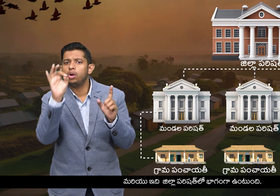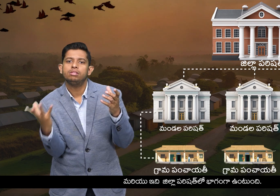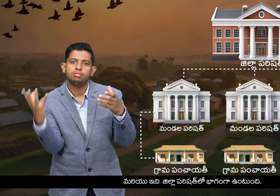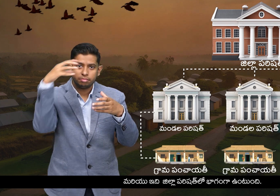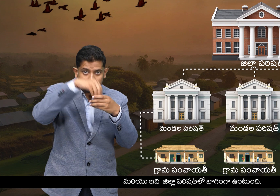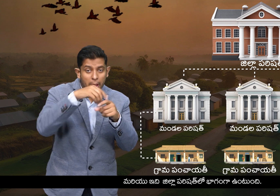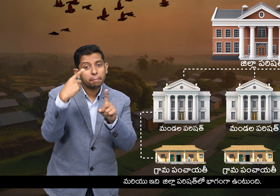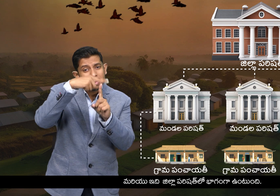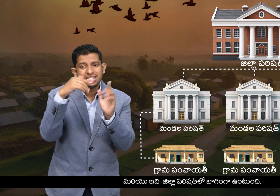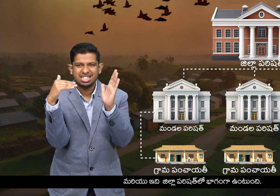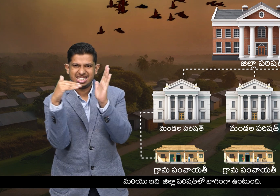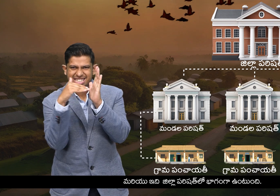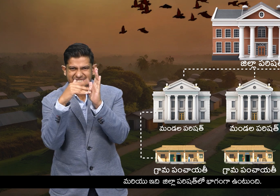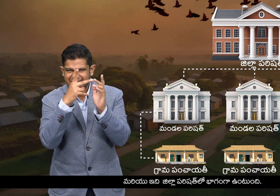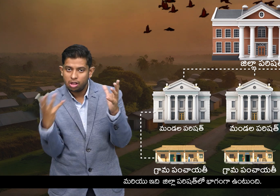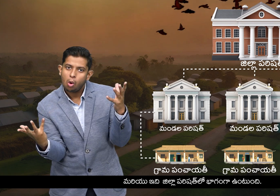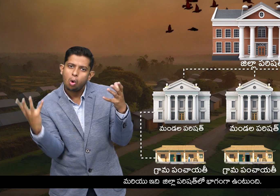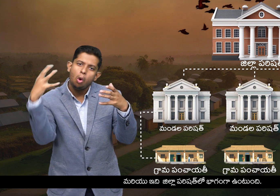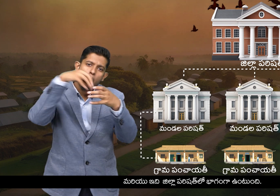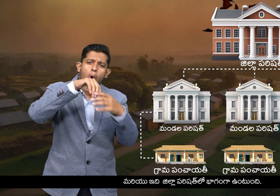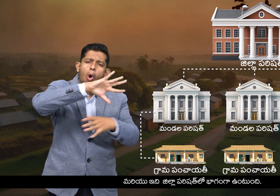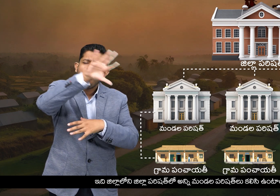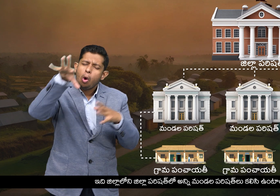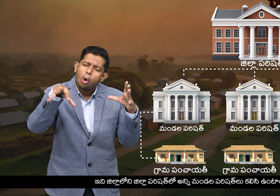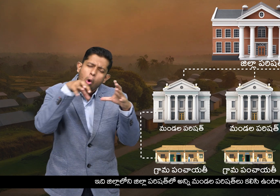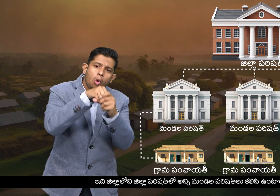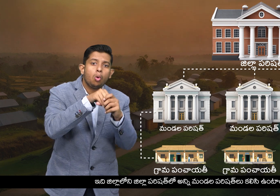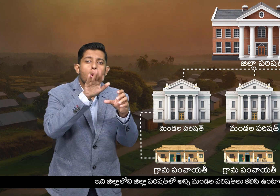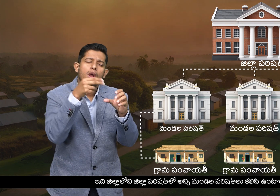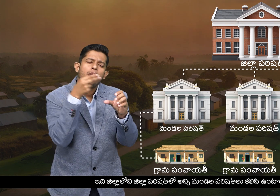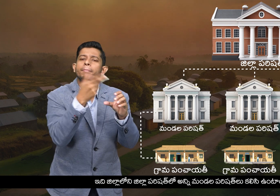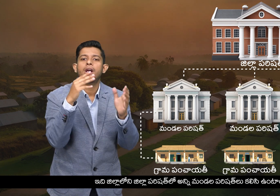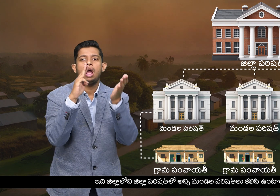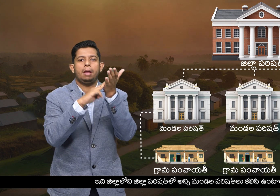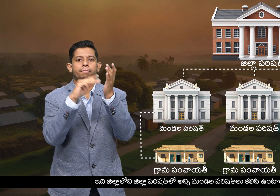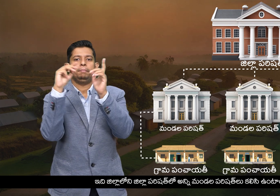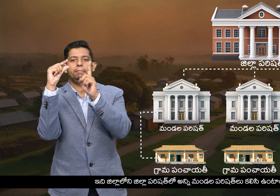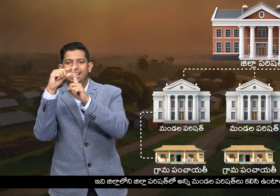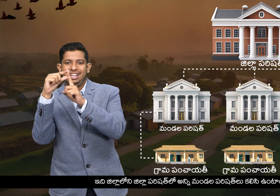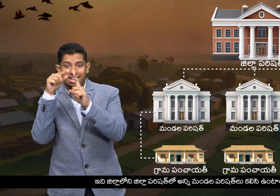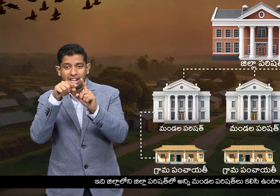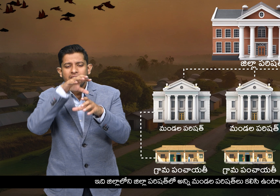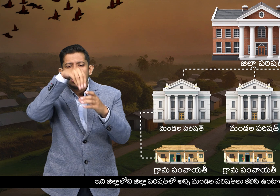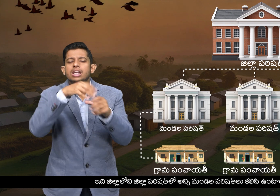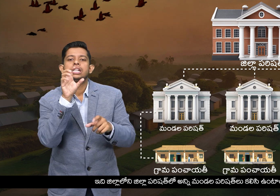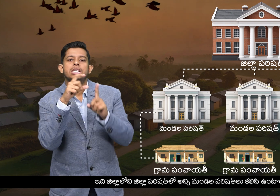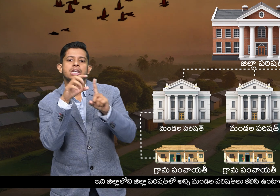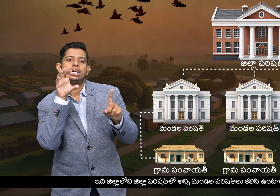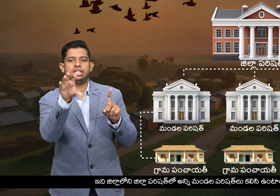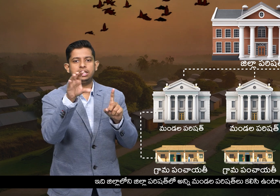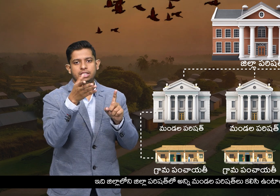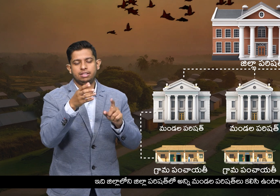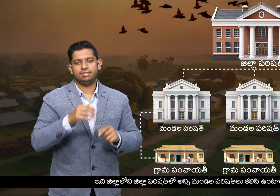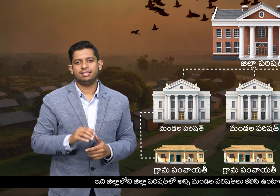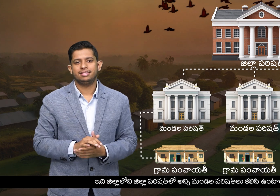మరియు ఇది జిల్లా పరిషత్లో భాగంగా ఉంటుంది. ఇది జిల్లాలోని జిల్లా పరిషత్లో అన్ని మండల